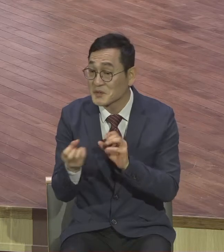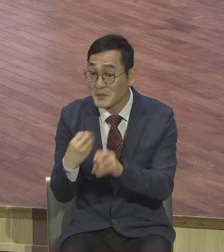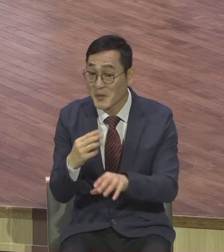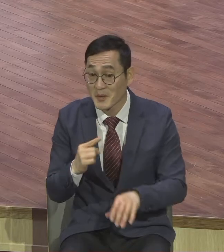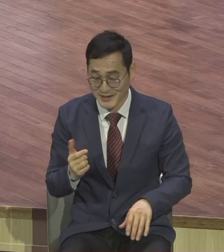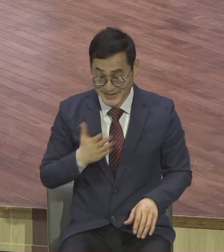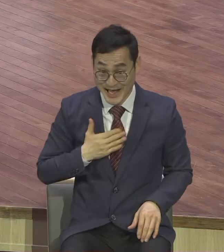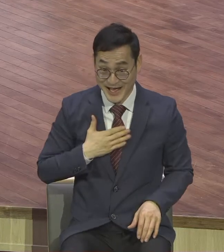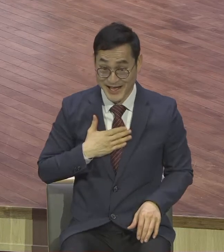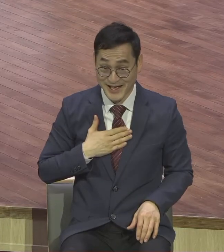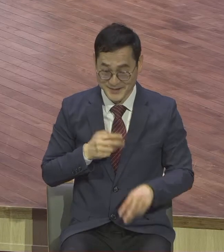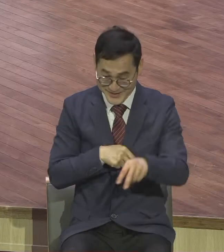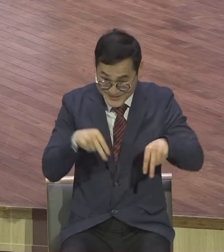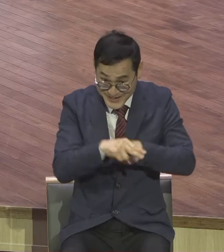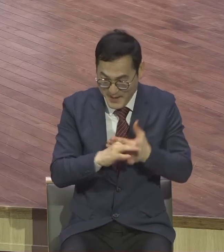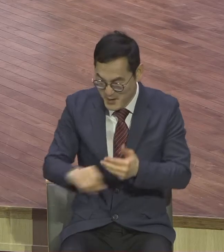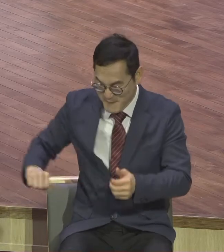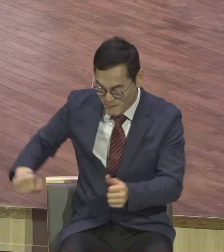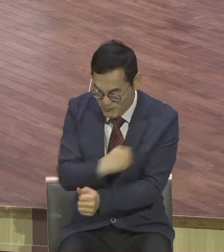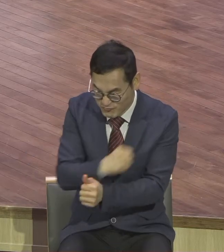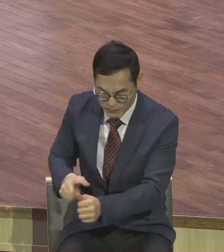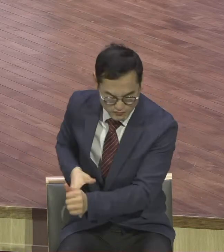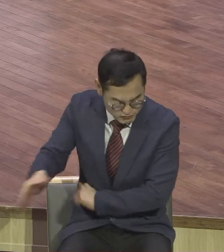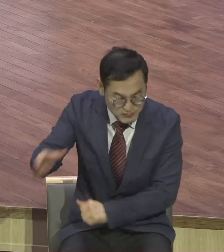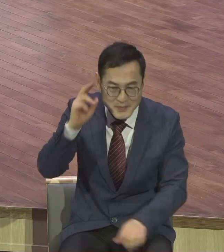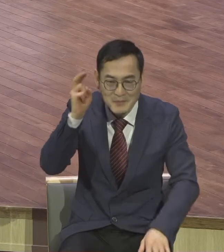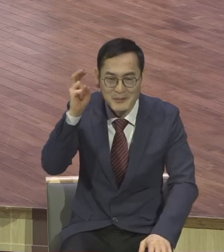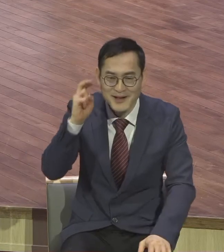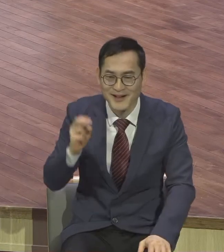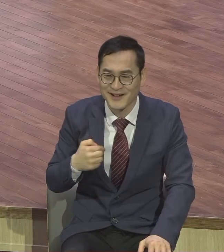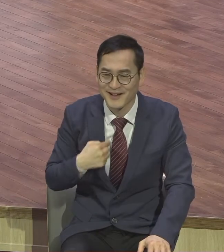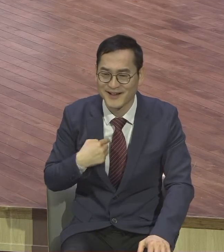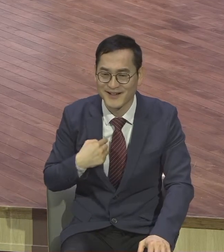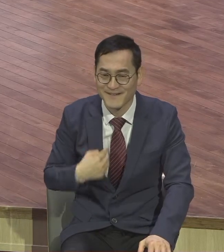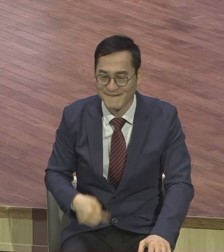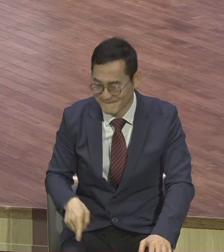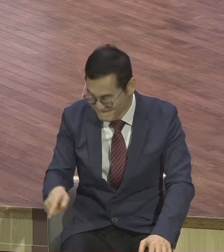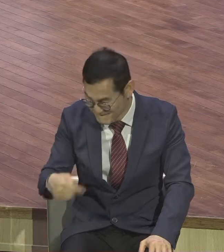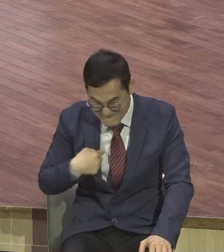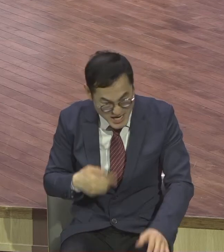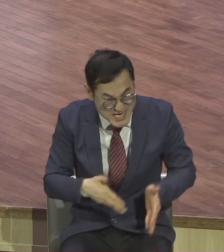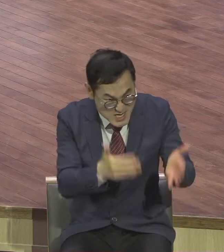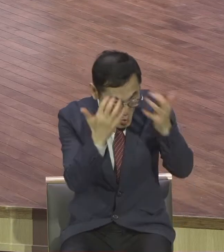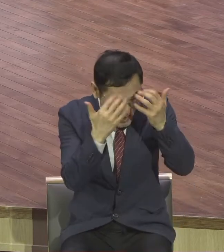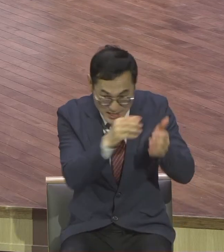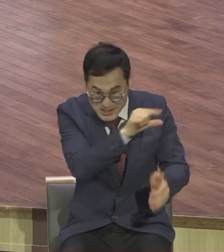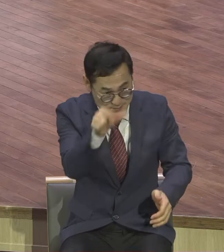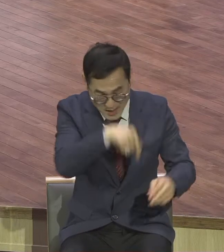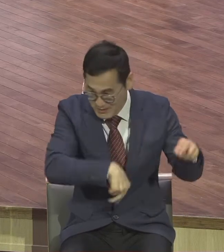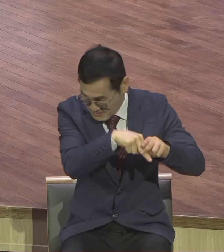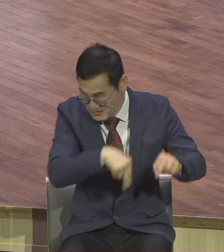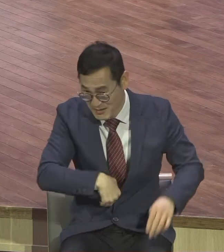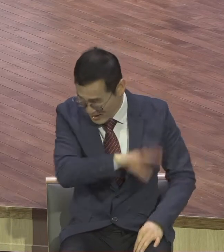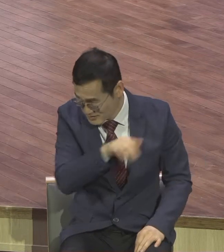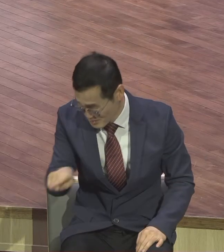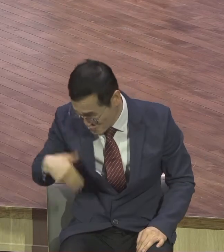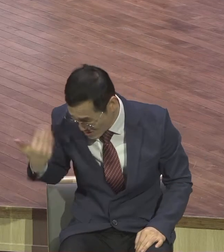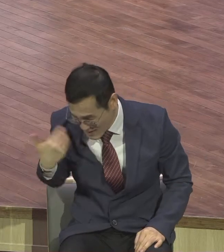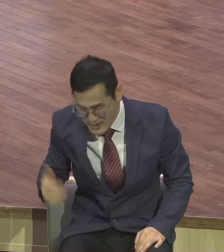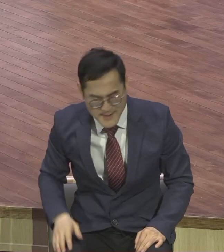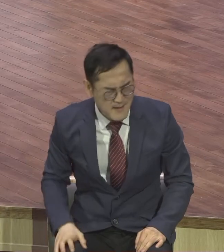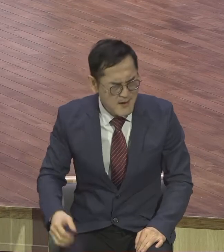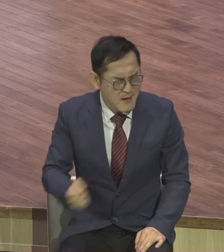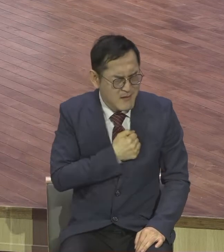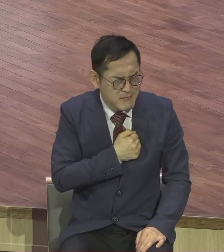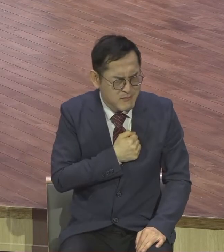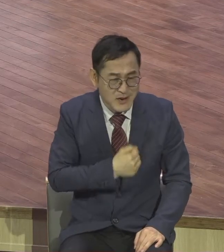혼낼 텐데 내가 지금 어떤 길을 가고 있는지 아냐 막물을 할 텐데 예수님은 전혀 그렇게 안